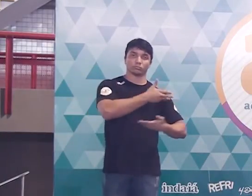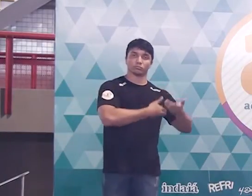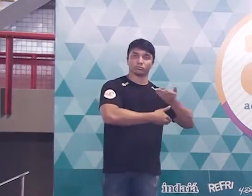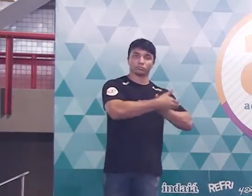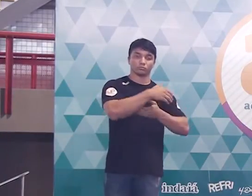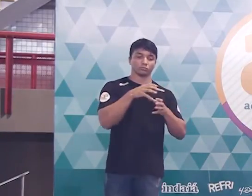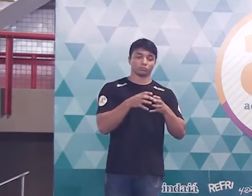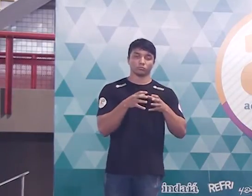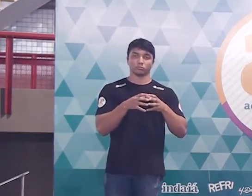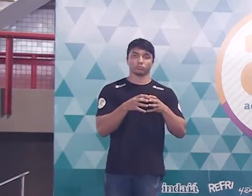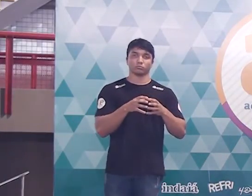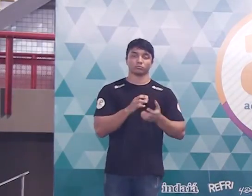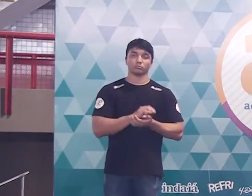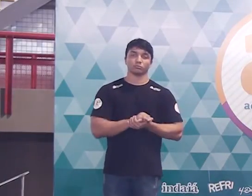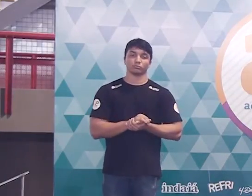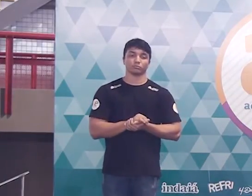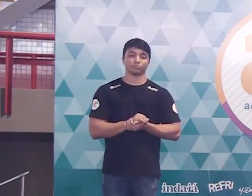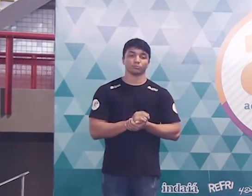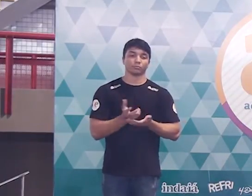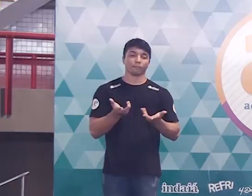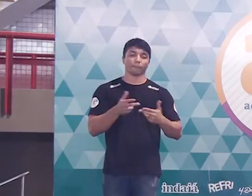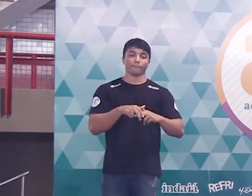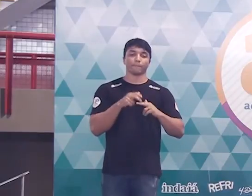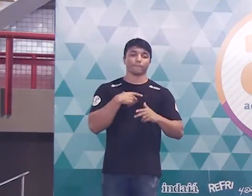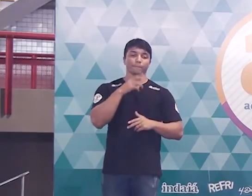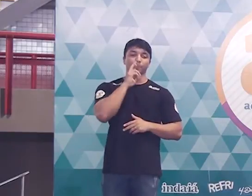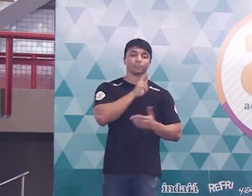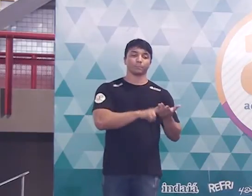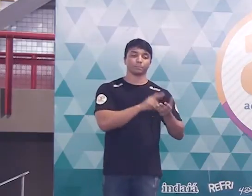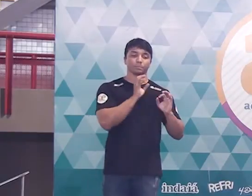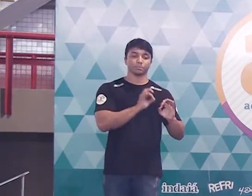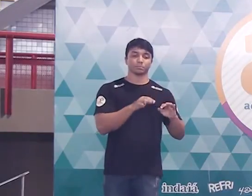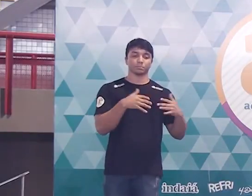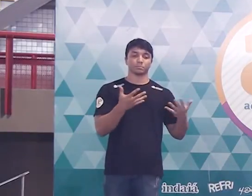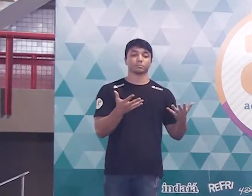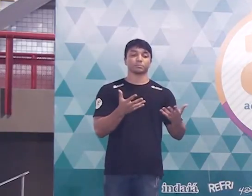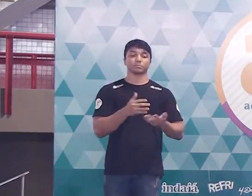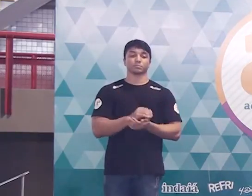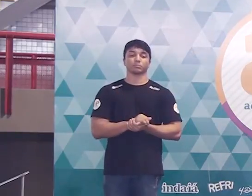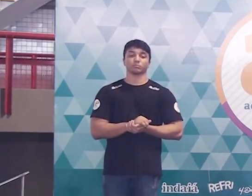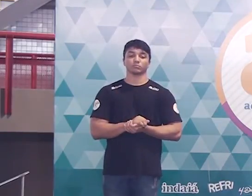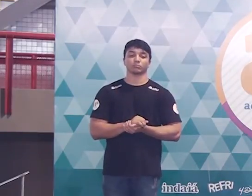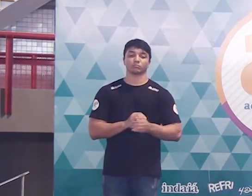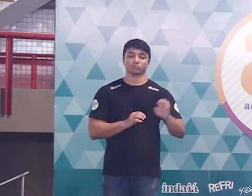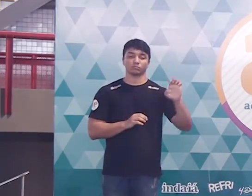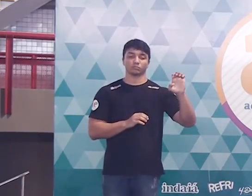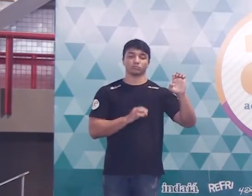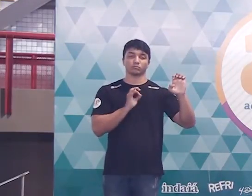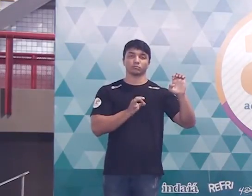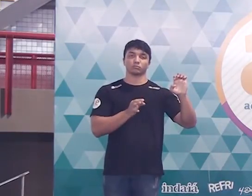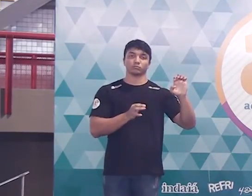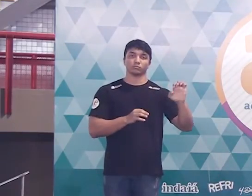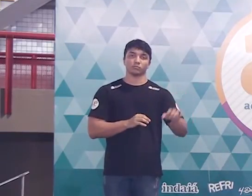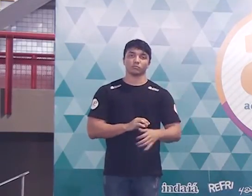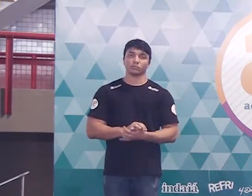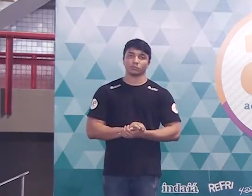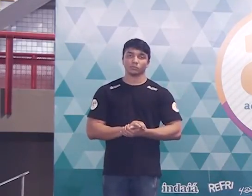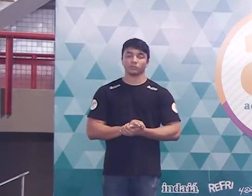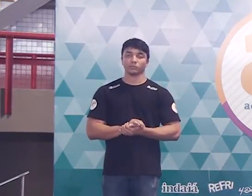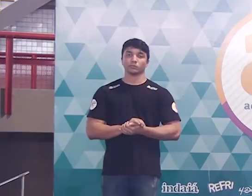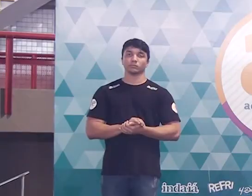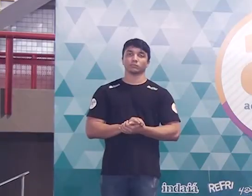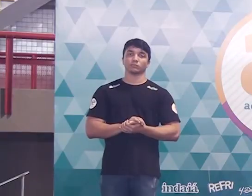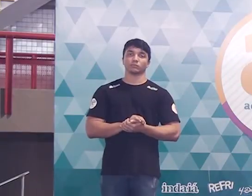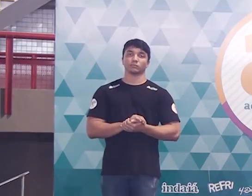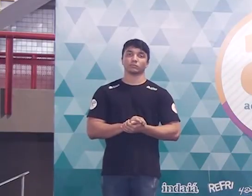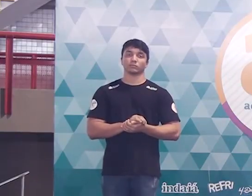relações ecológicas. Com base nisso, qual a alternativa que nós marcaríamos como resposta? Item E, perfeito? Então, a nossa questão